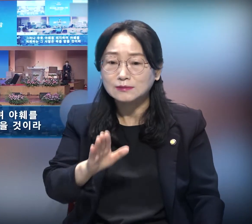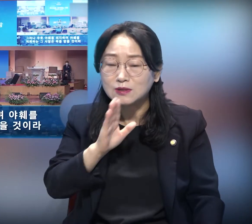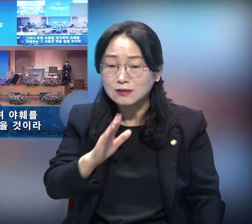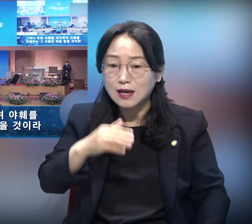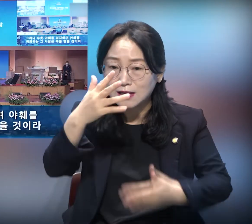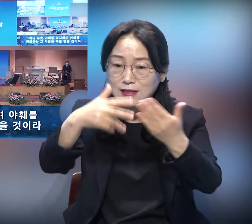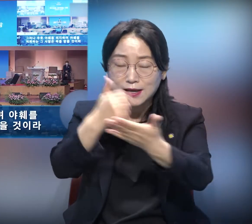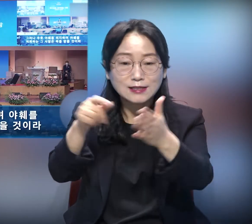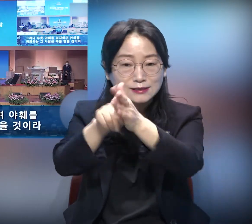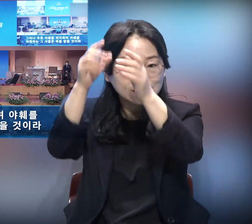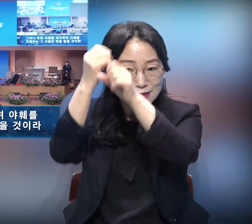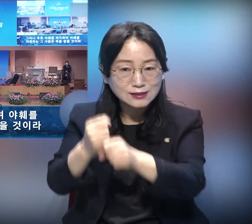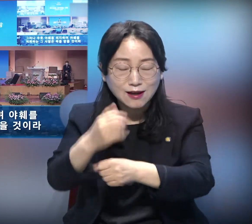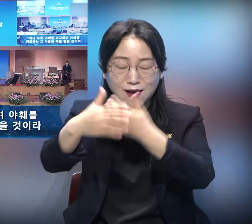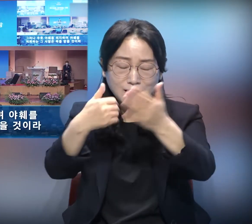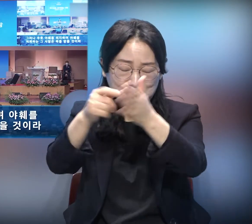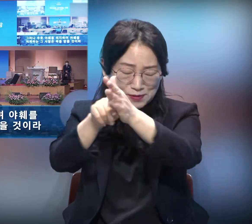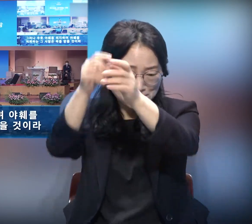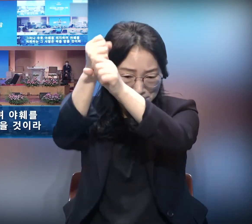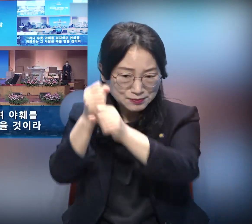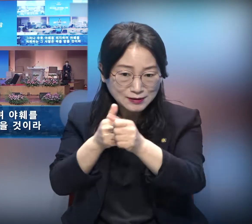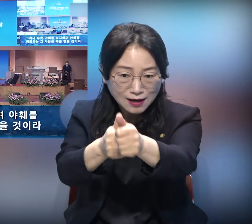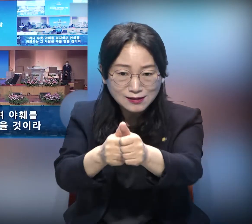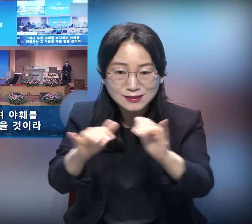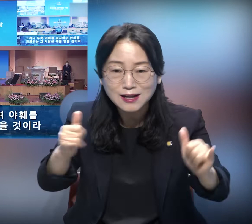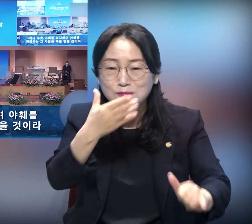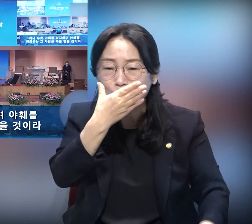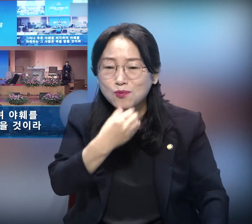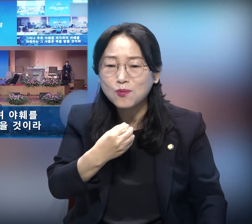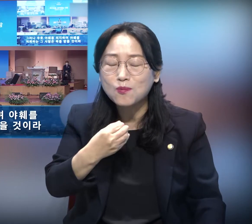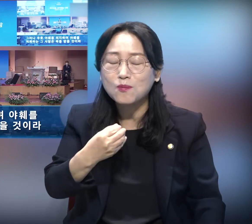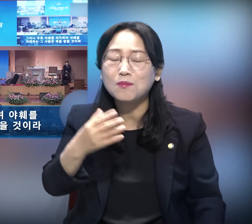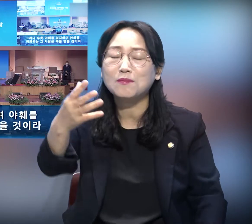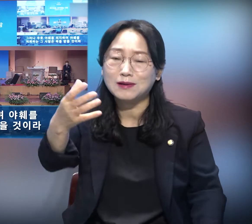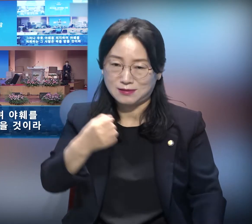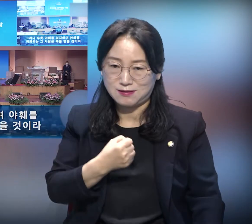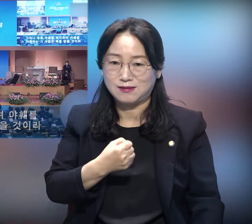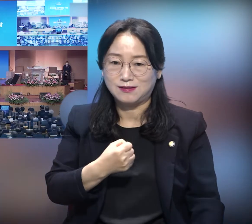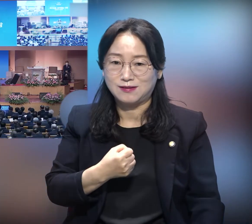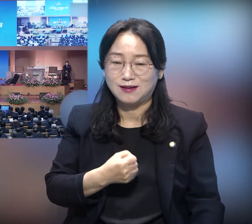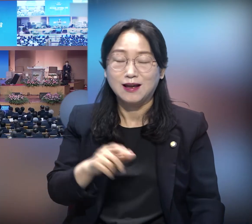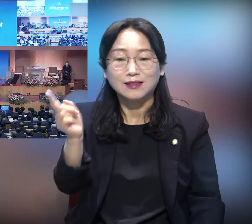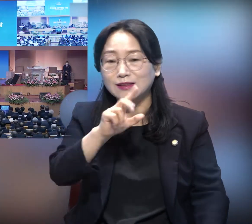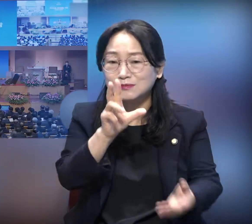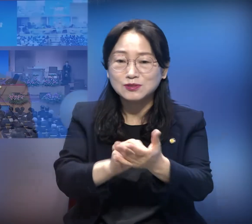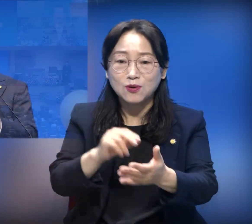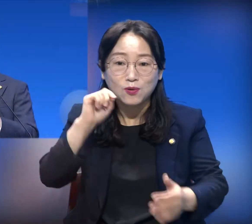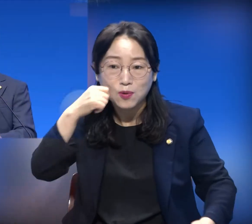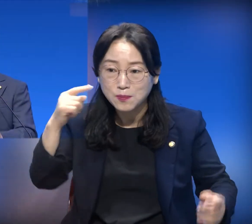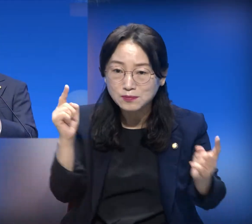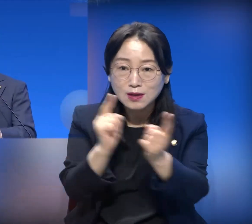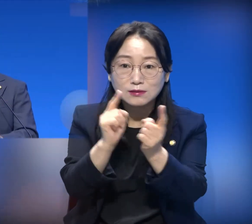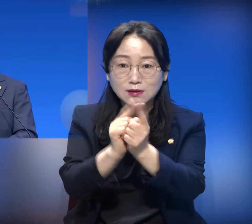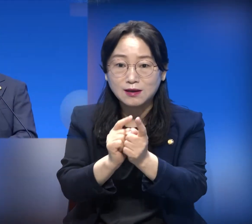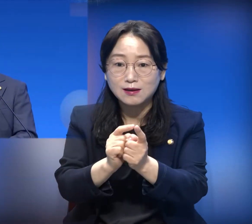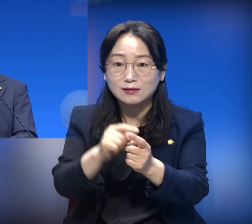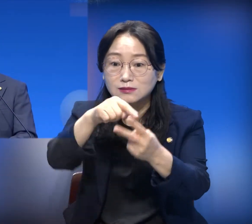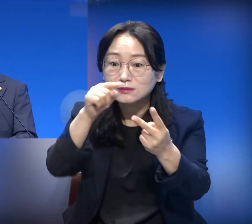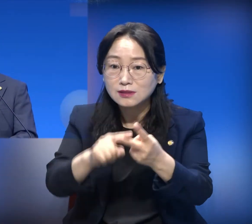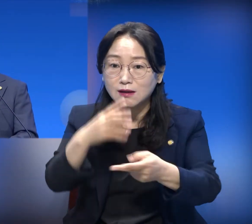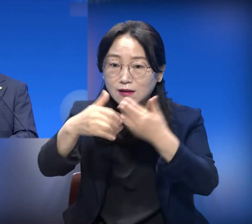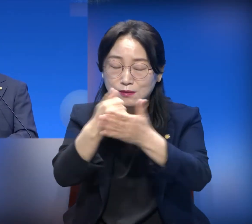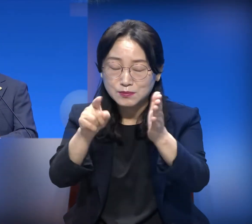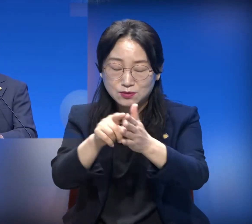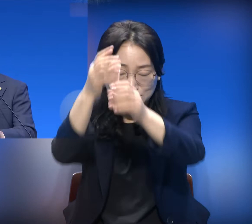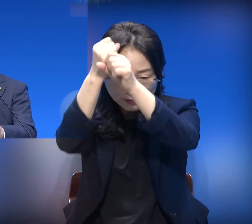야훼를 의지하며 야훼를 의뢰하는 그 사람은 복을 받을 것이라. 어떤 문제 어려움을 당해도 하나님만 믿고 의지하고 바라보고